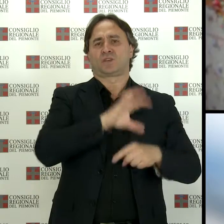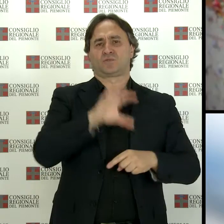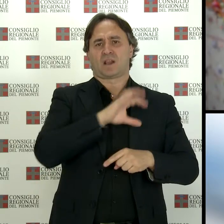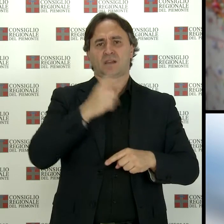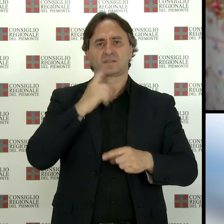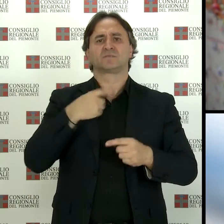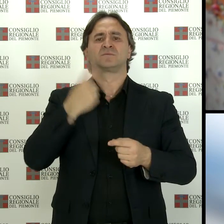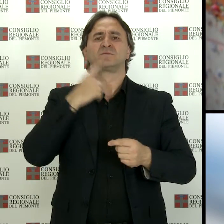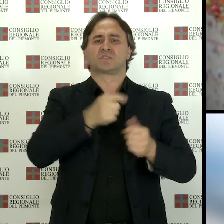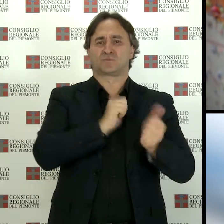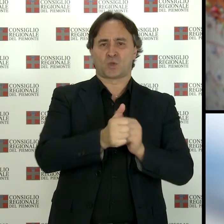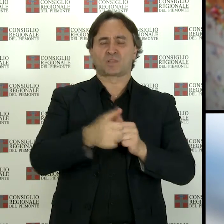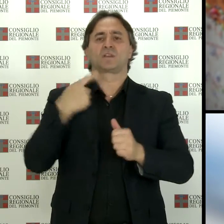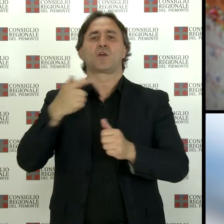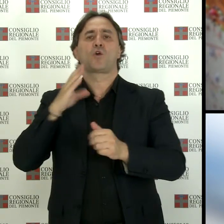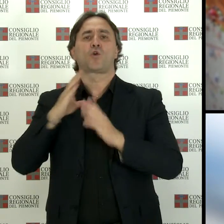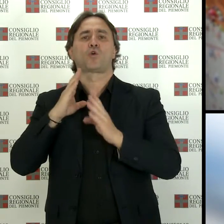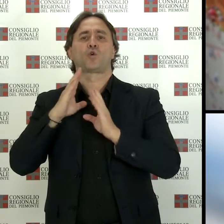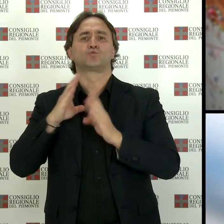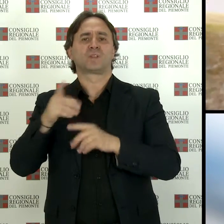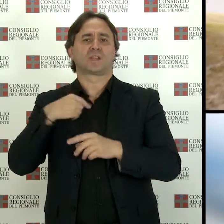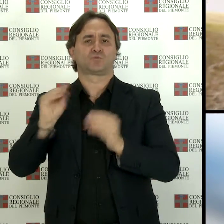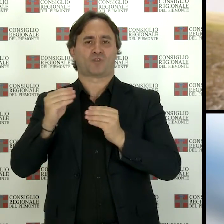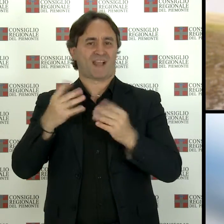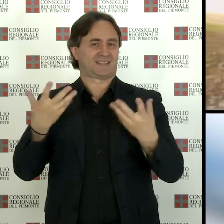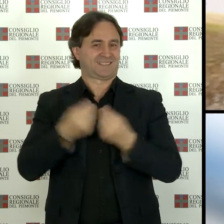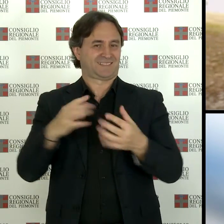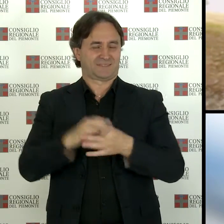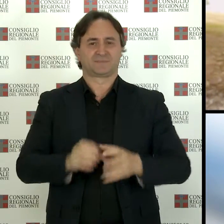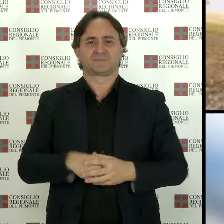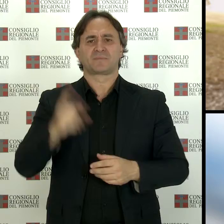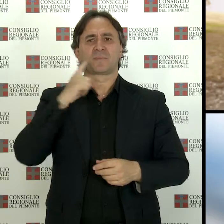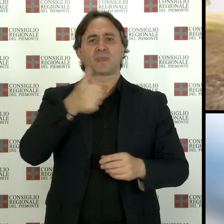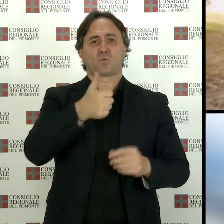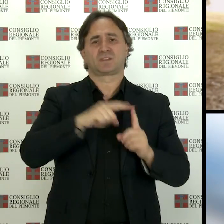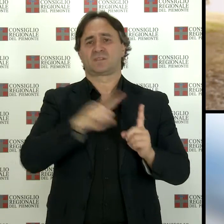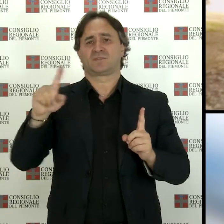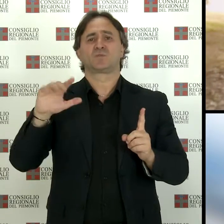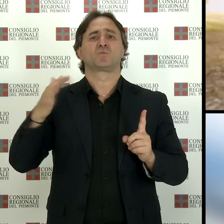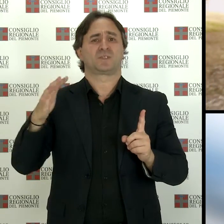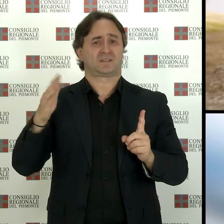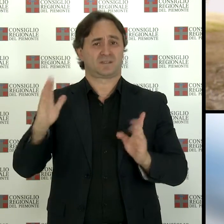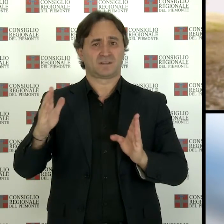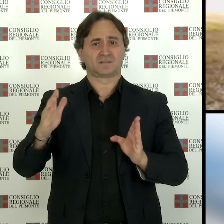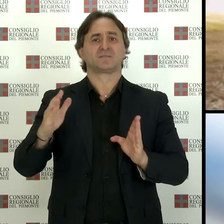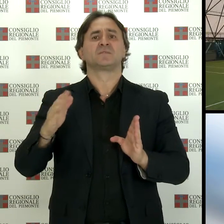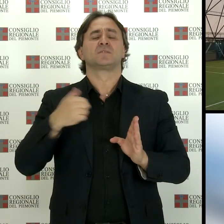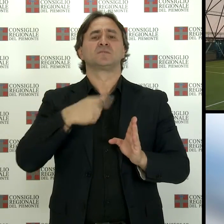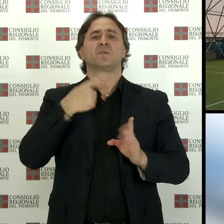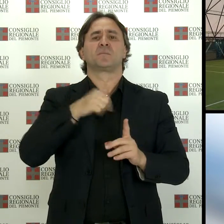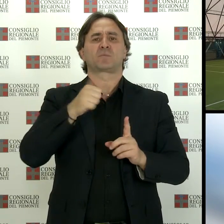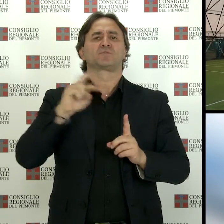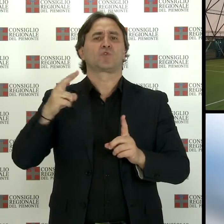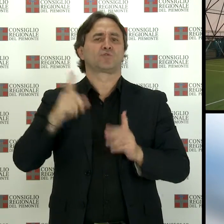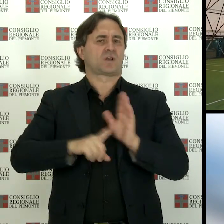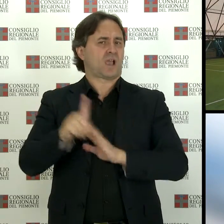e la Consulta Giovani. L'iniziativa si rivolge alle classi quinte della scuola primaria e a tutte le classi della scuola secondaria di primo e